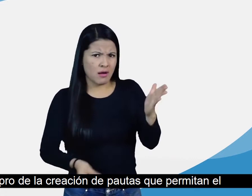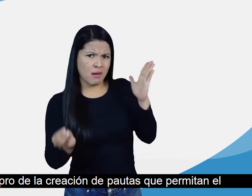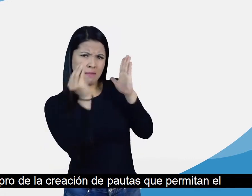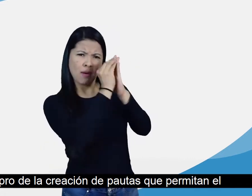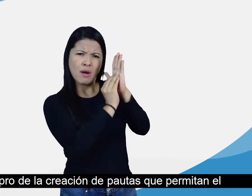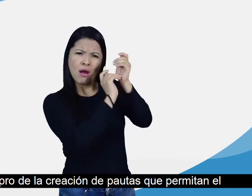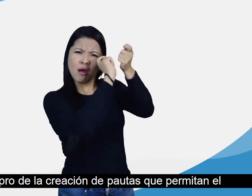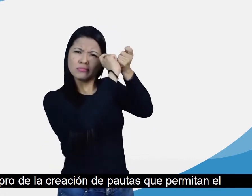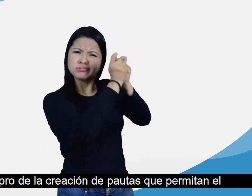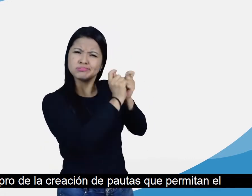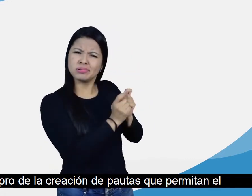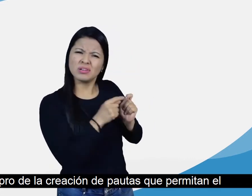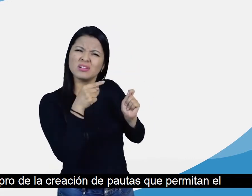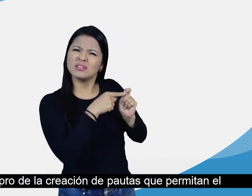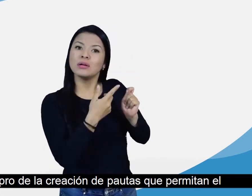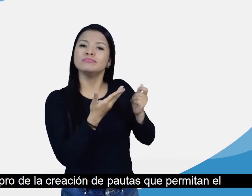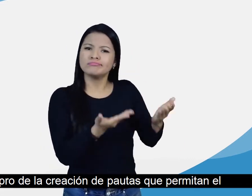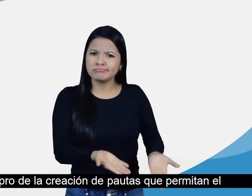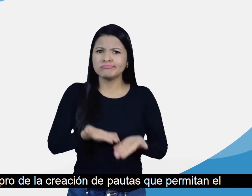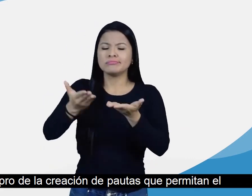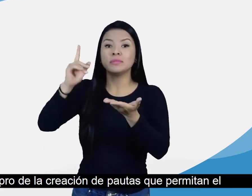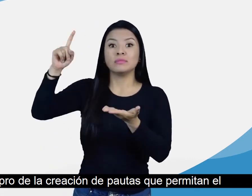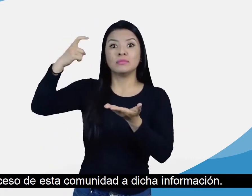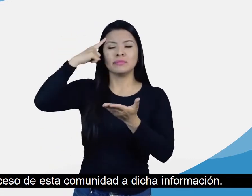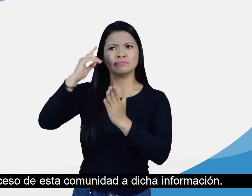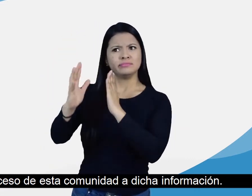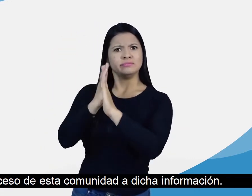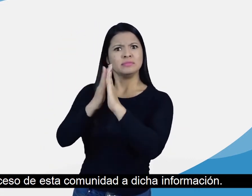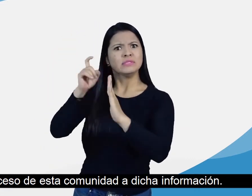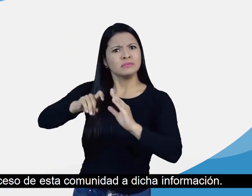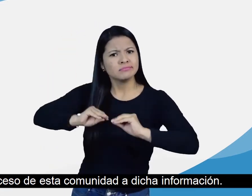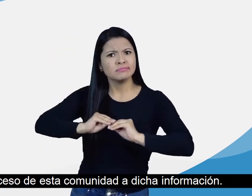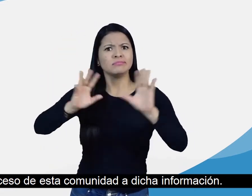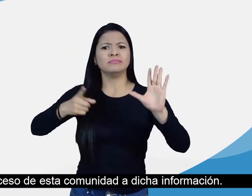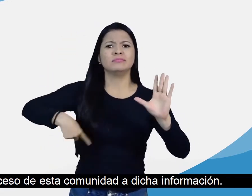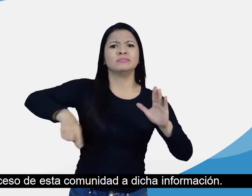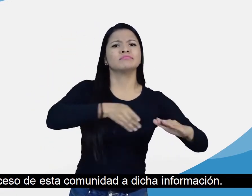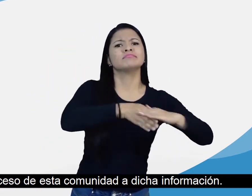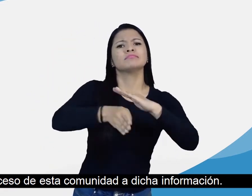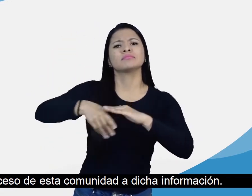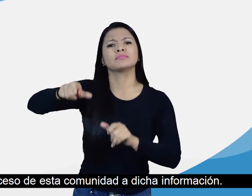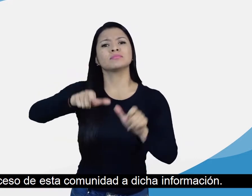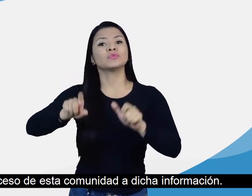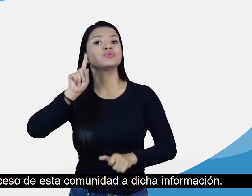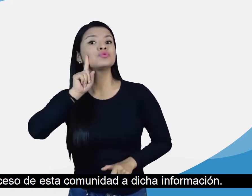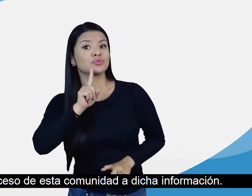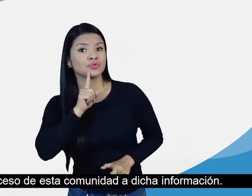para trabajar en pro de la creación de pautas que permitan el acceso de esta comunidad a dicha información.